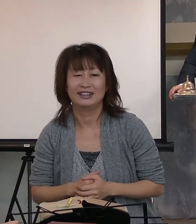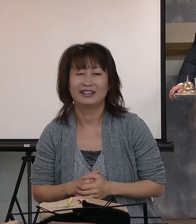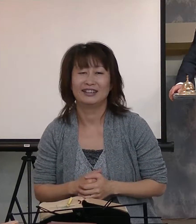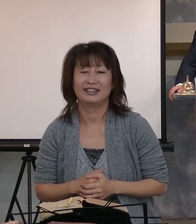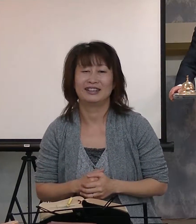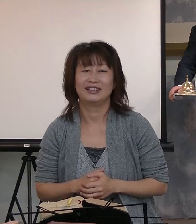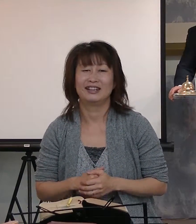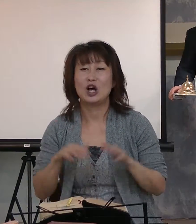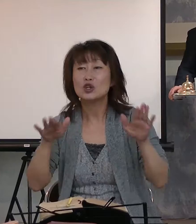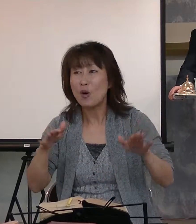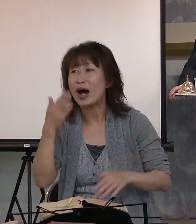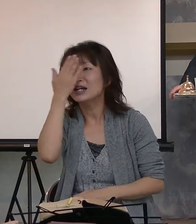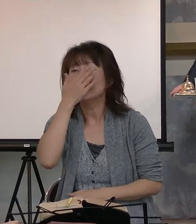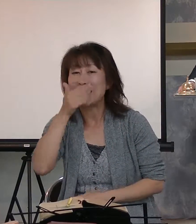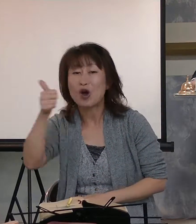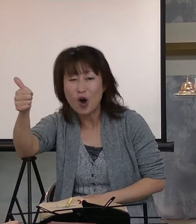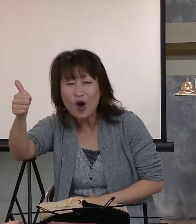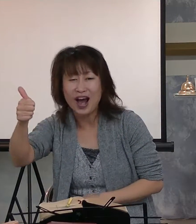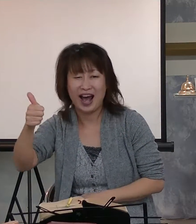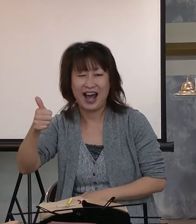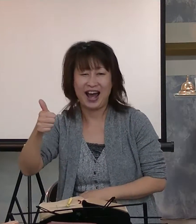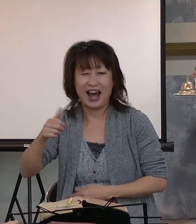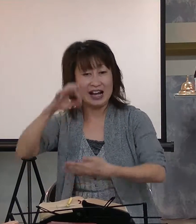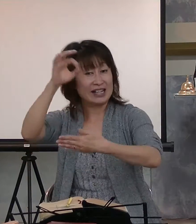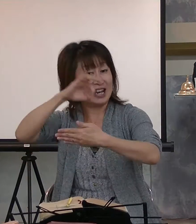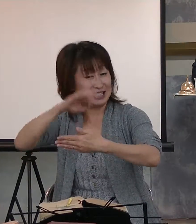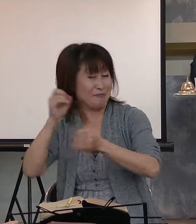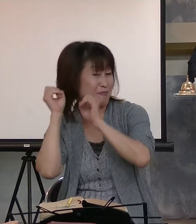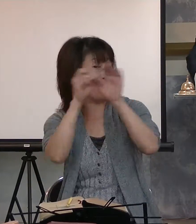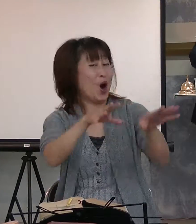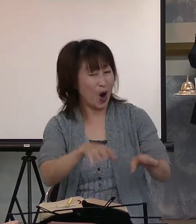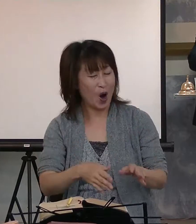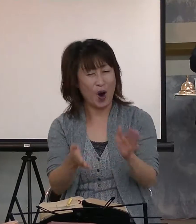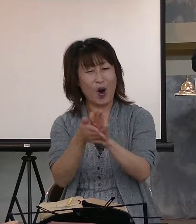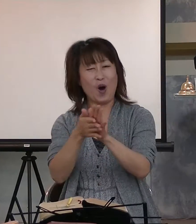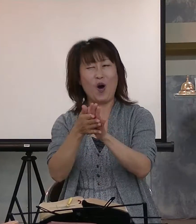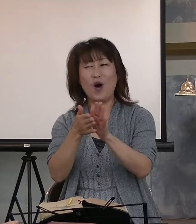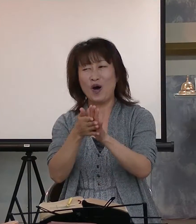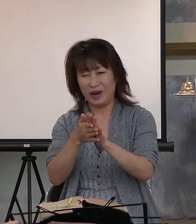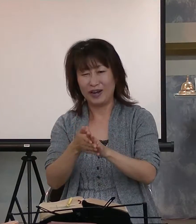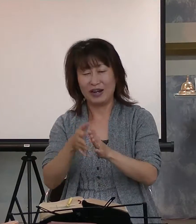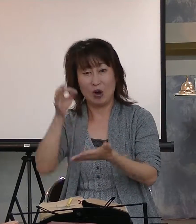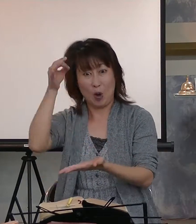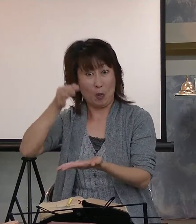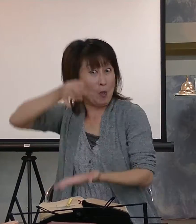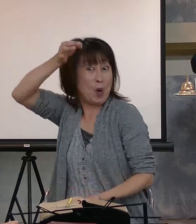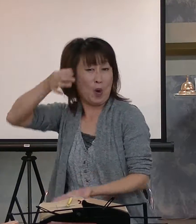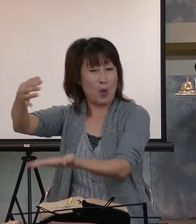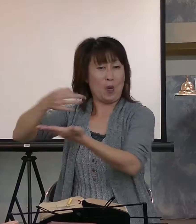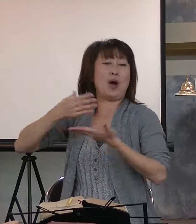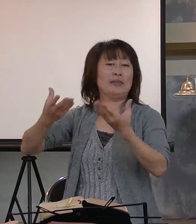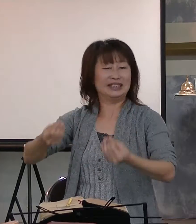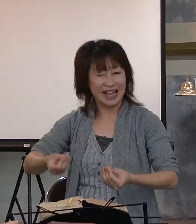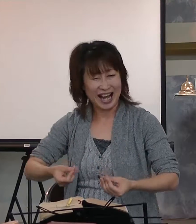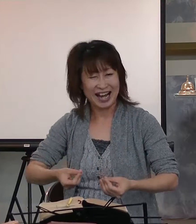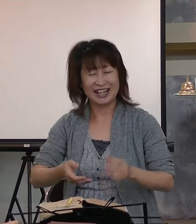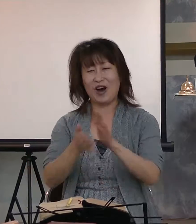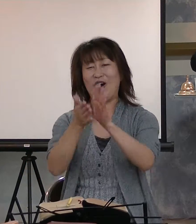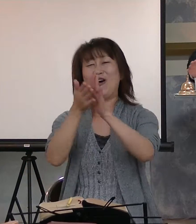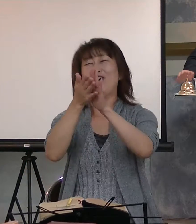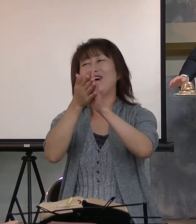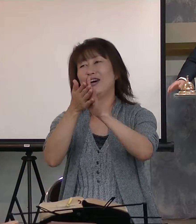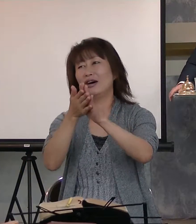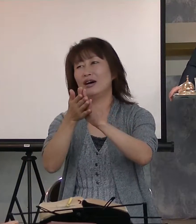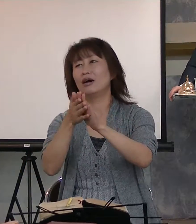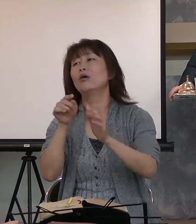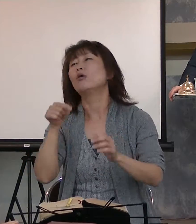いやー今日は佐藤治さんがもう献金しましたよ、いやー大きな献金を入れてましたよ、ああこれ